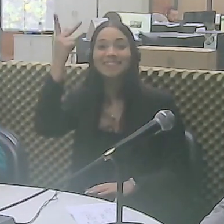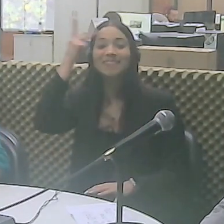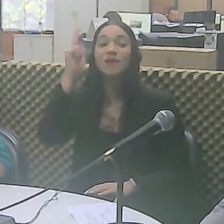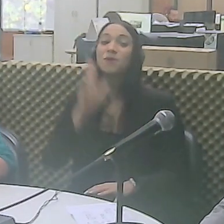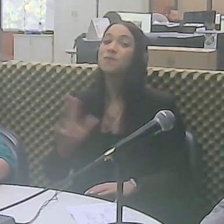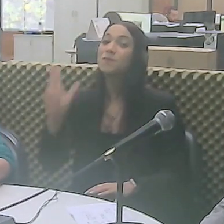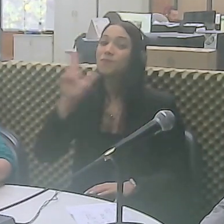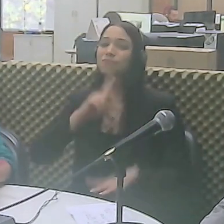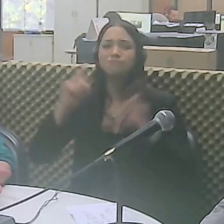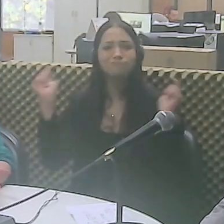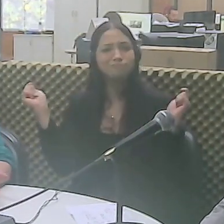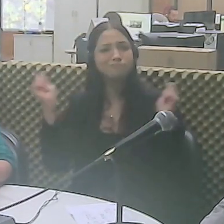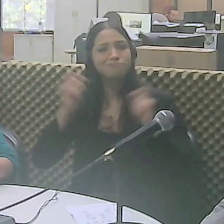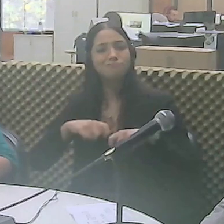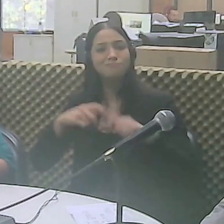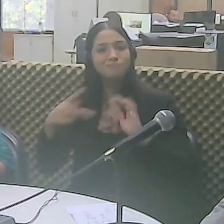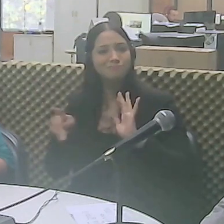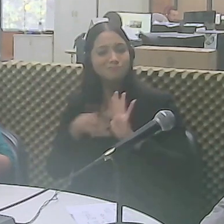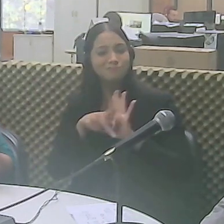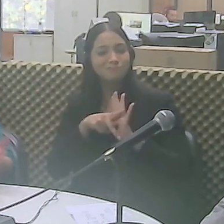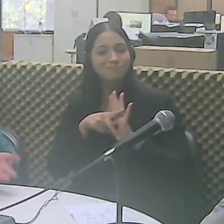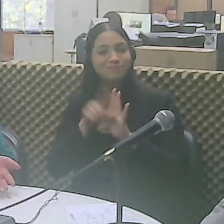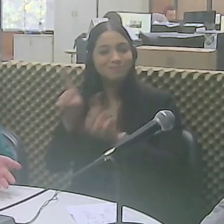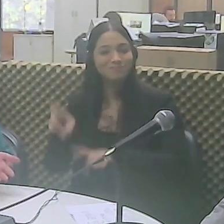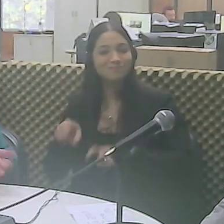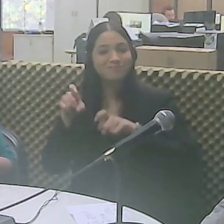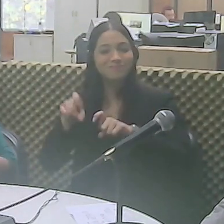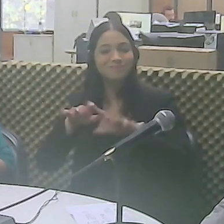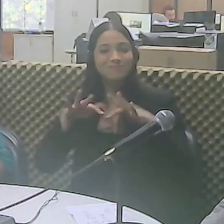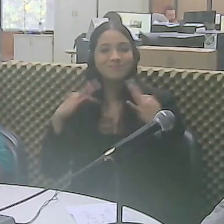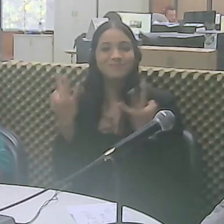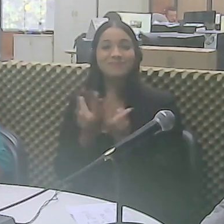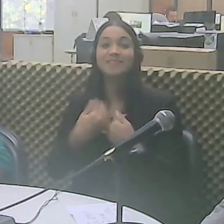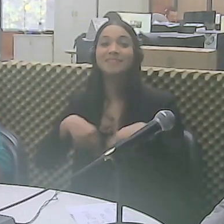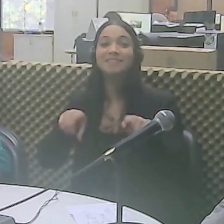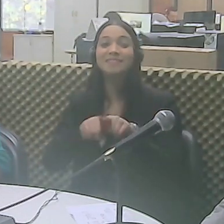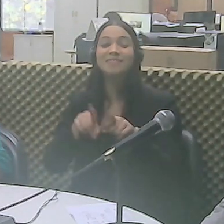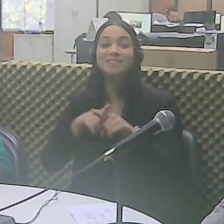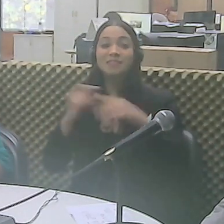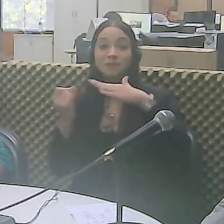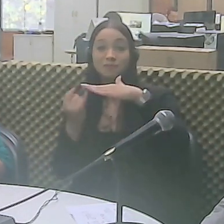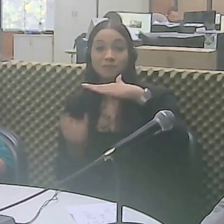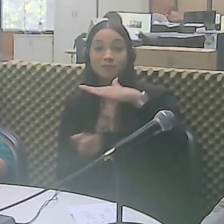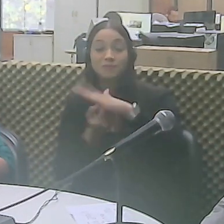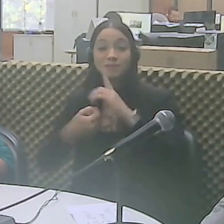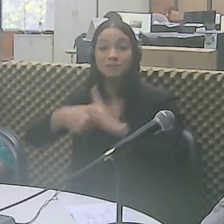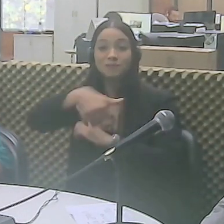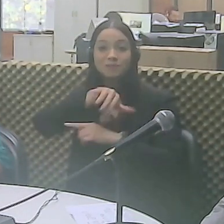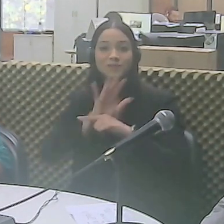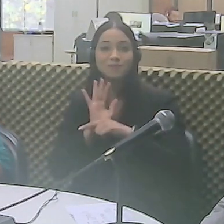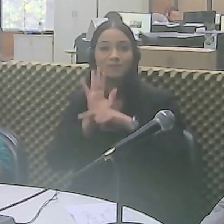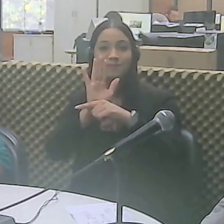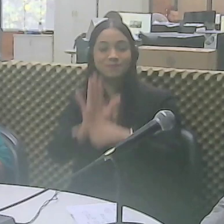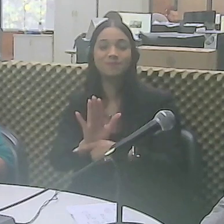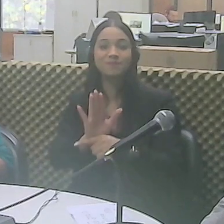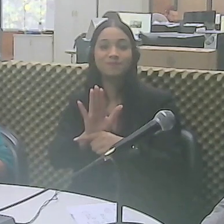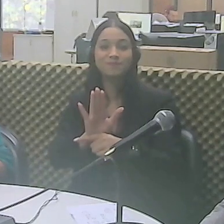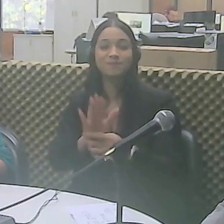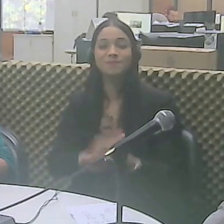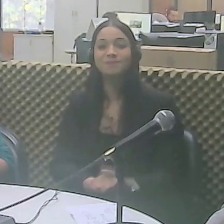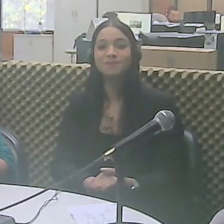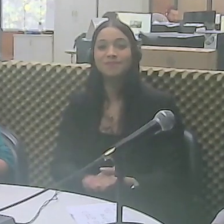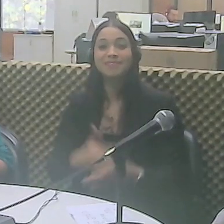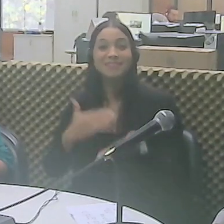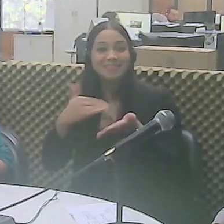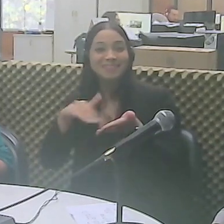Uberlândia está viabilizando junto à agricultura familiar e também às entidades socioassistenciais. Por